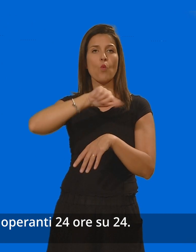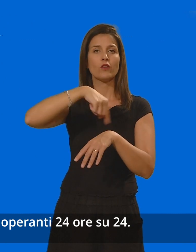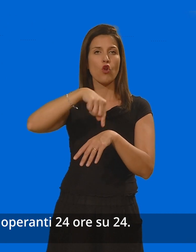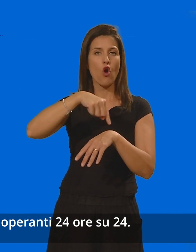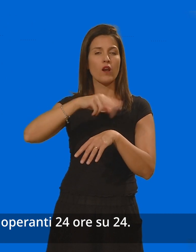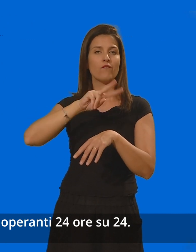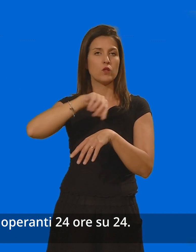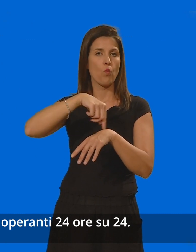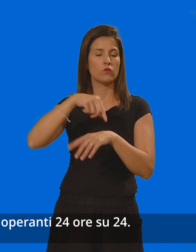24